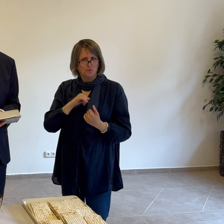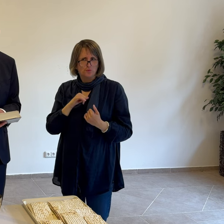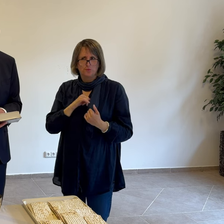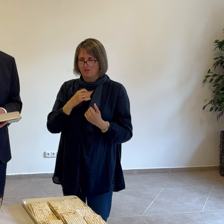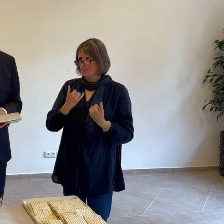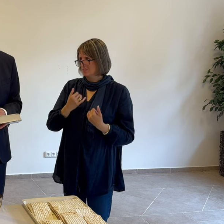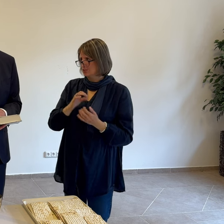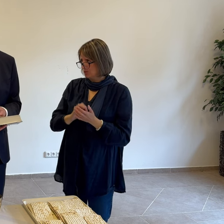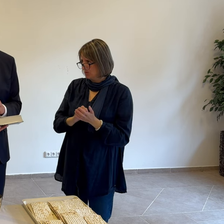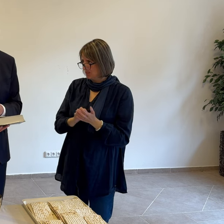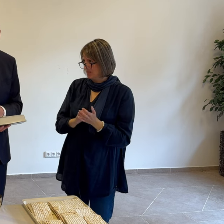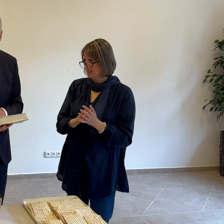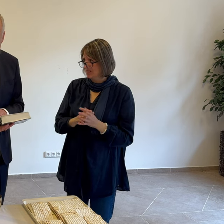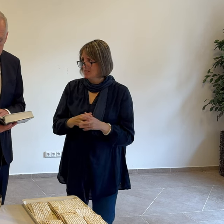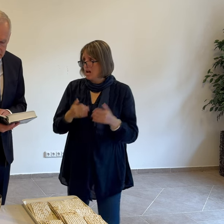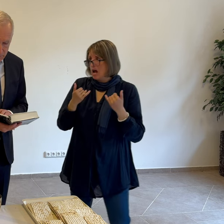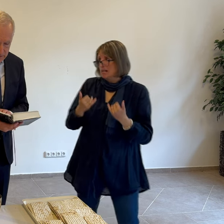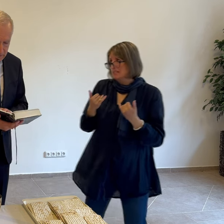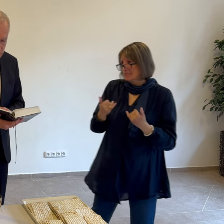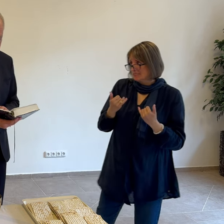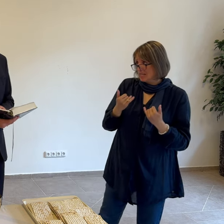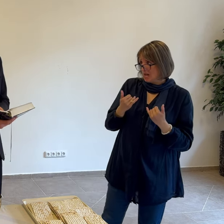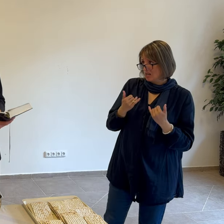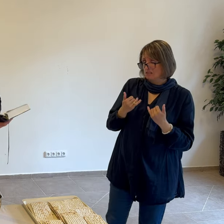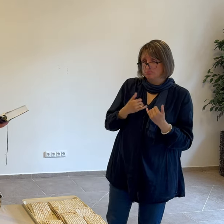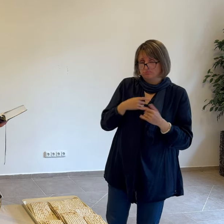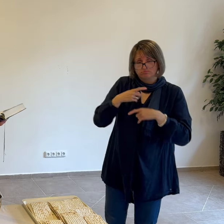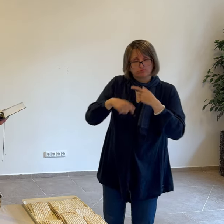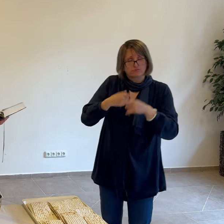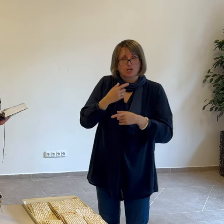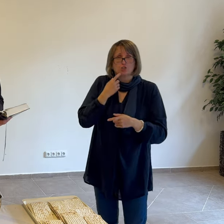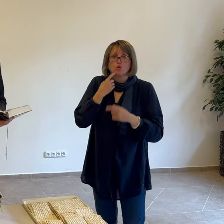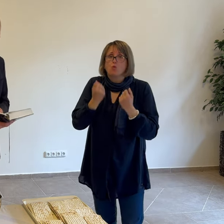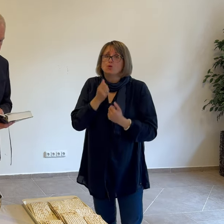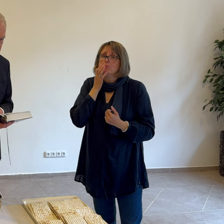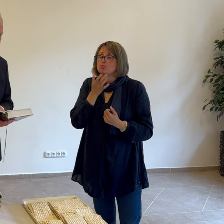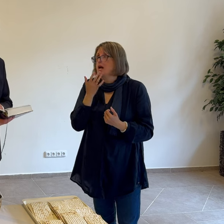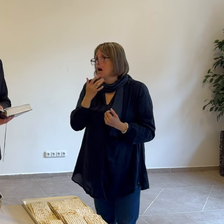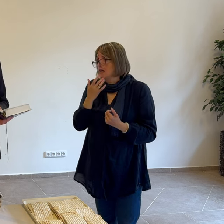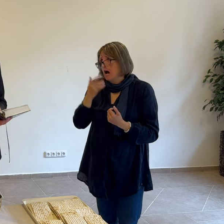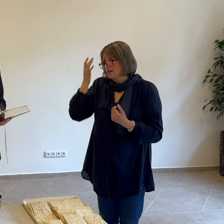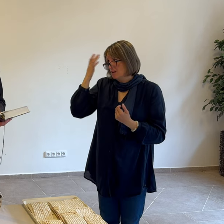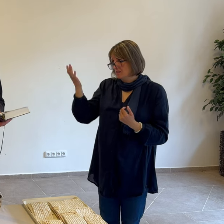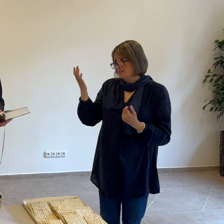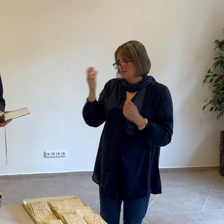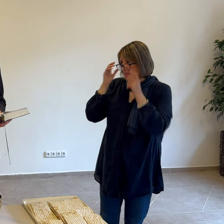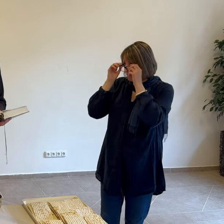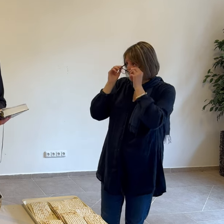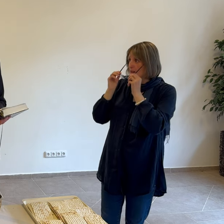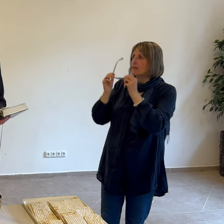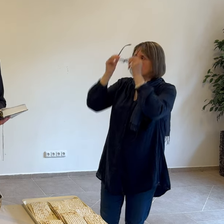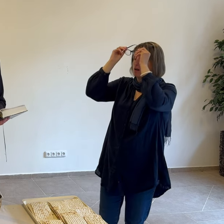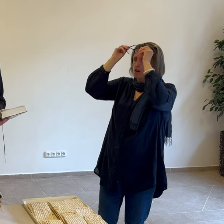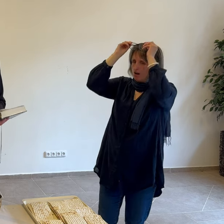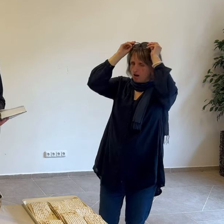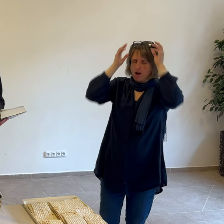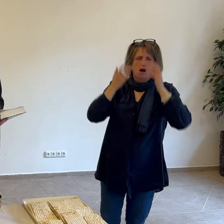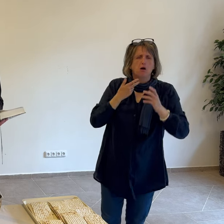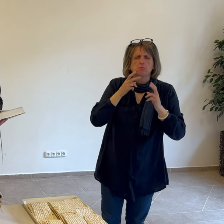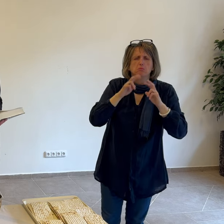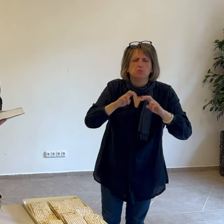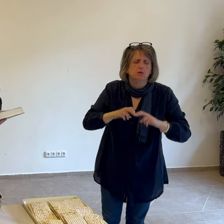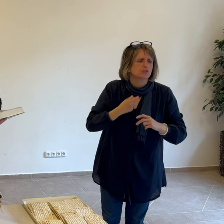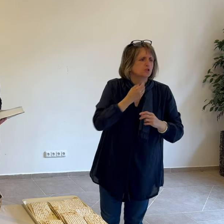doby nikdo z nás nevíme jak budeme zkoušeni ale asi je zbytečné rozebírat to jak budeme